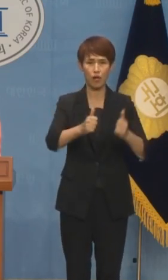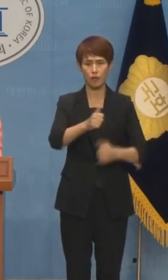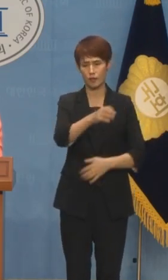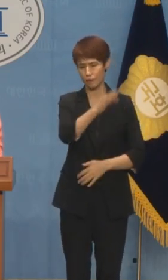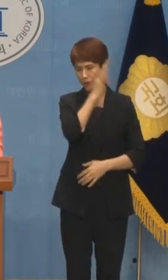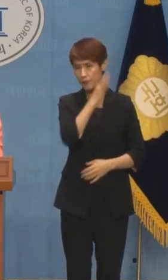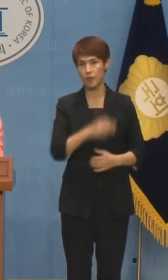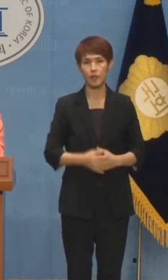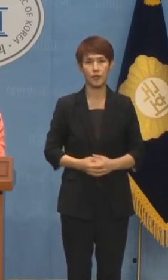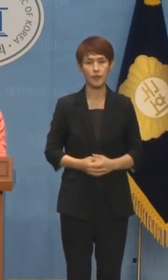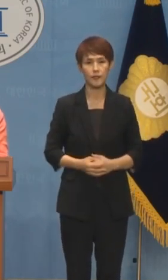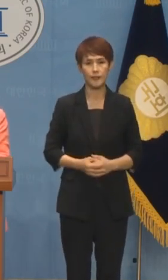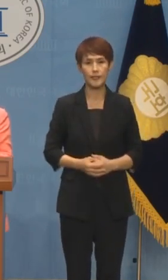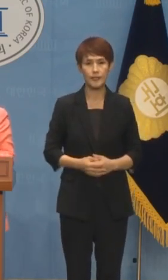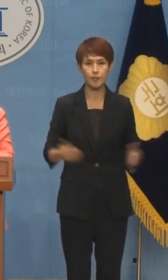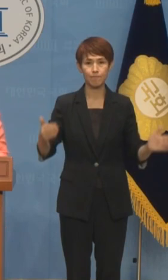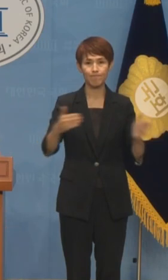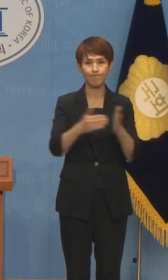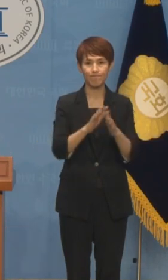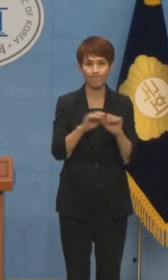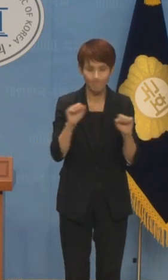부끄럽습니다. 이상입니다.